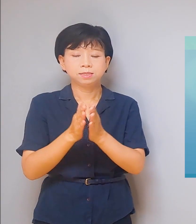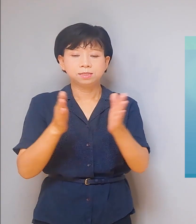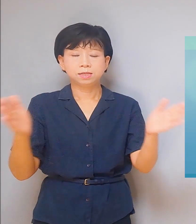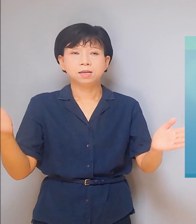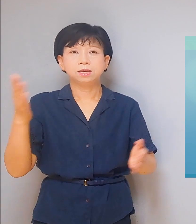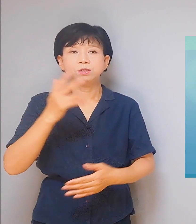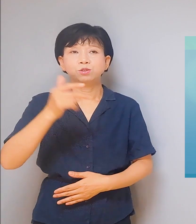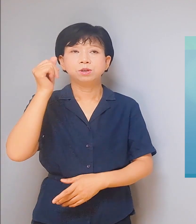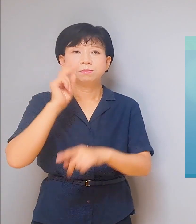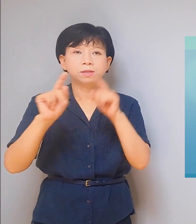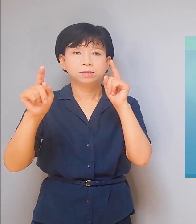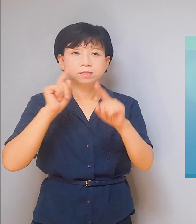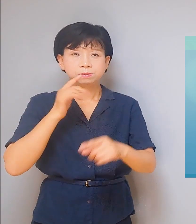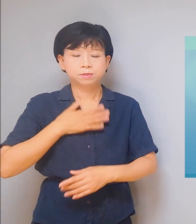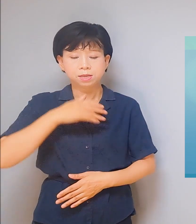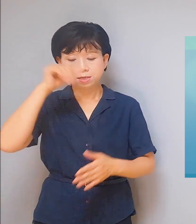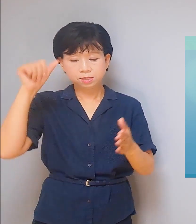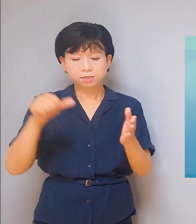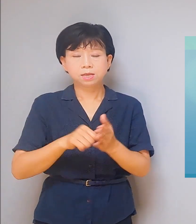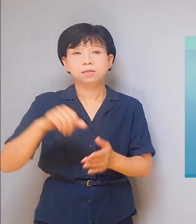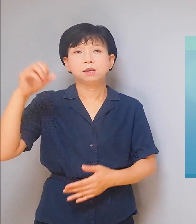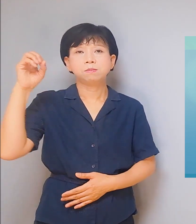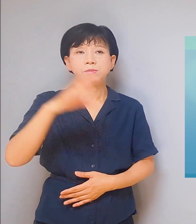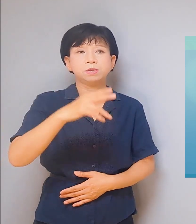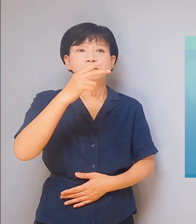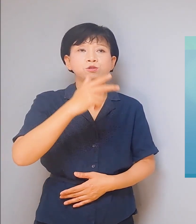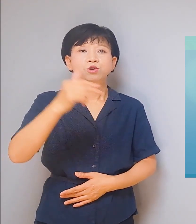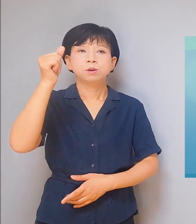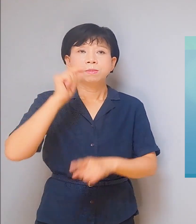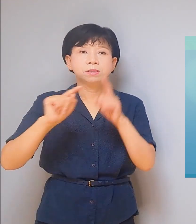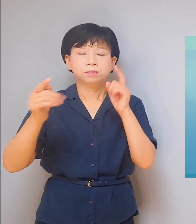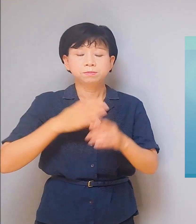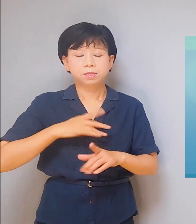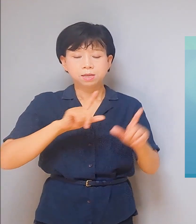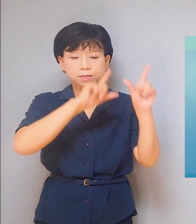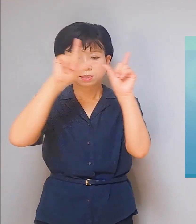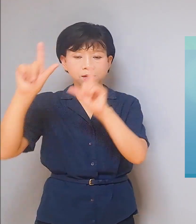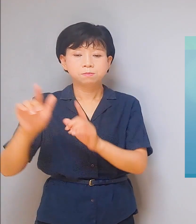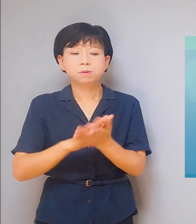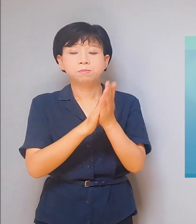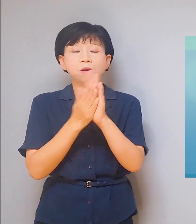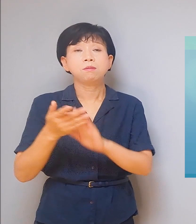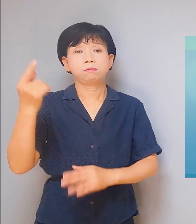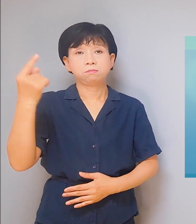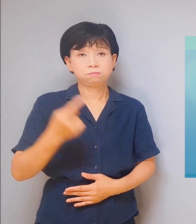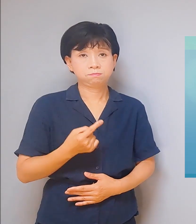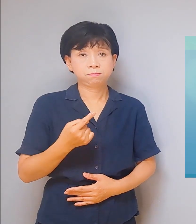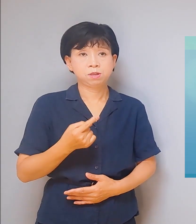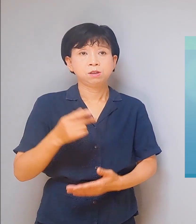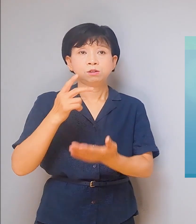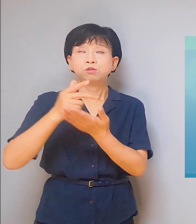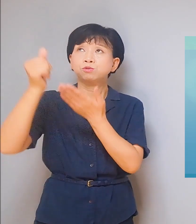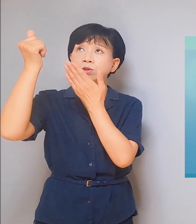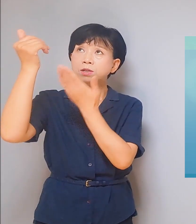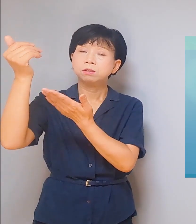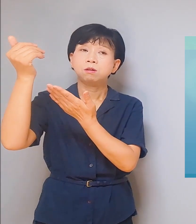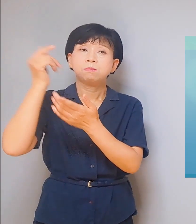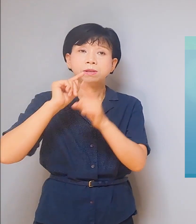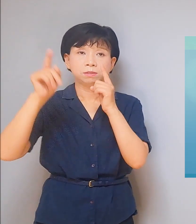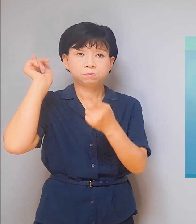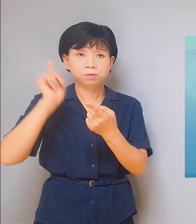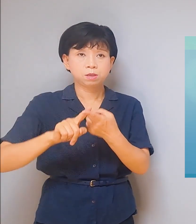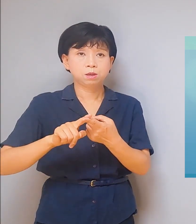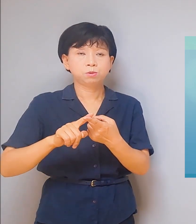하겠습니다. 주의 말씀은 내 인생의 빛입니다. 주의 말씀은 내 삶을 변화시킵니다.